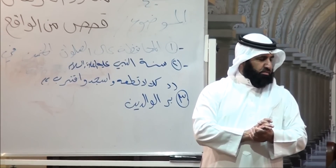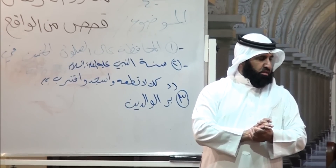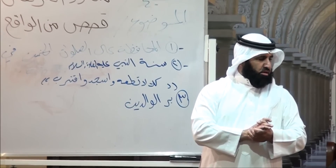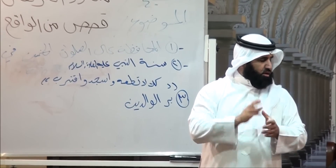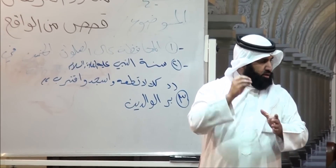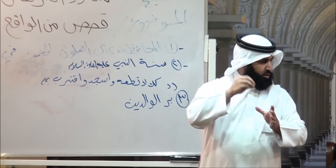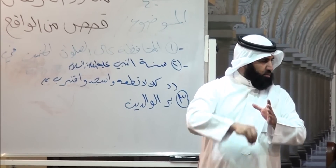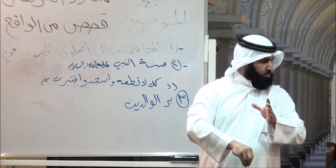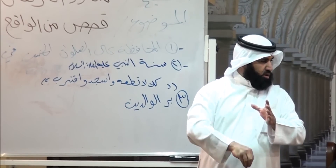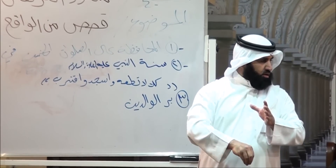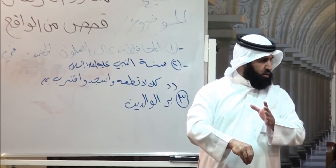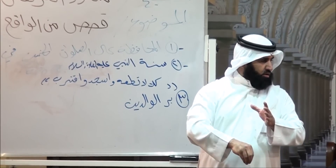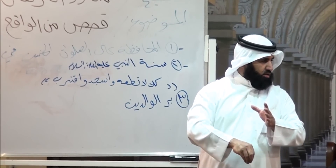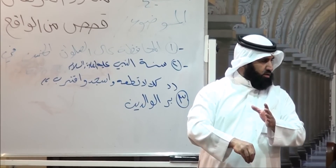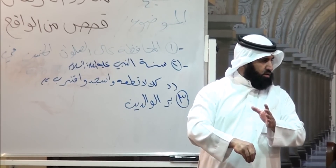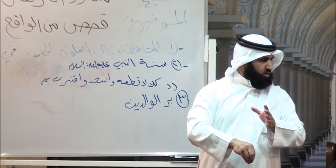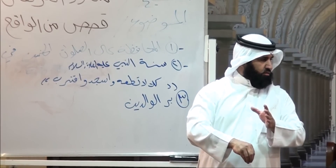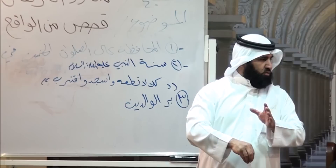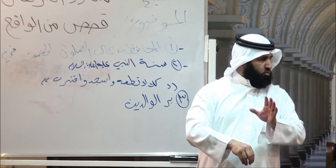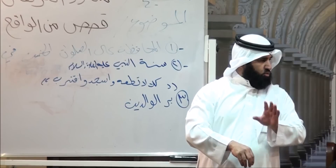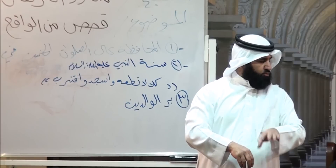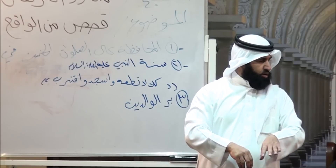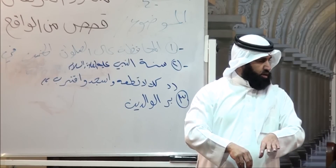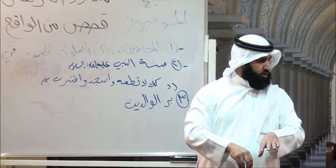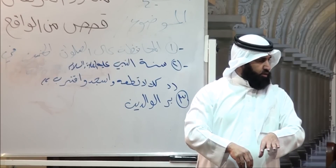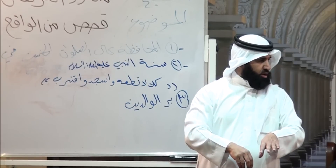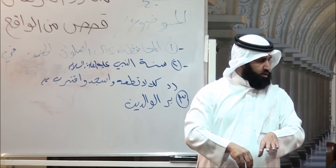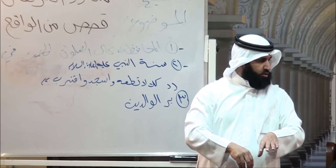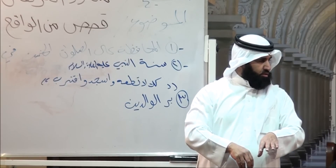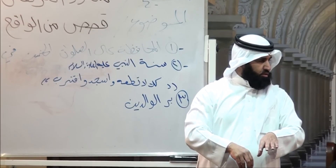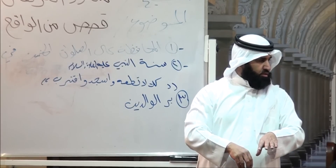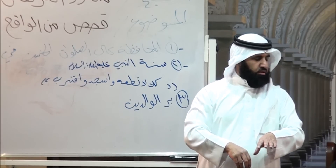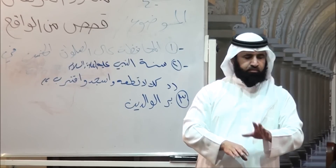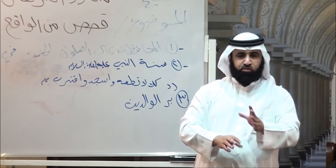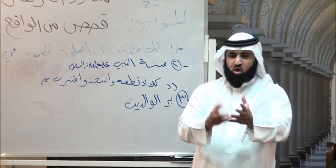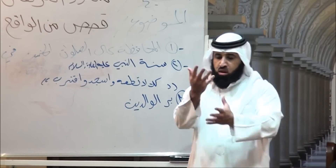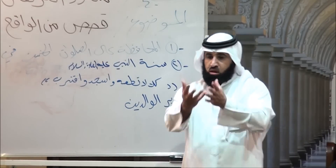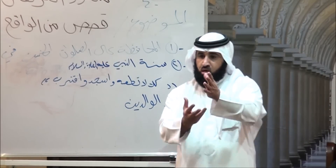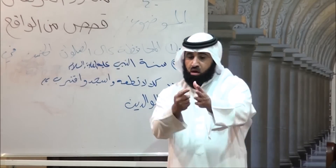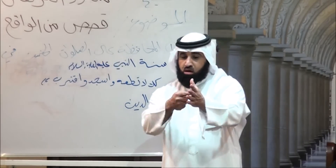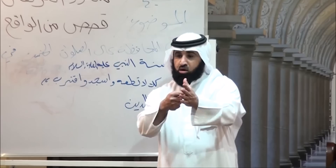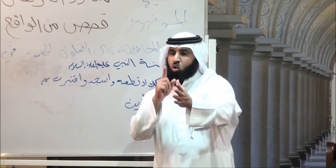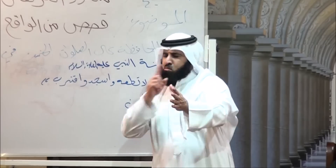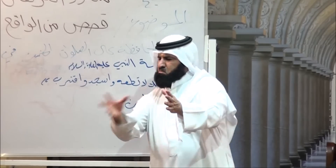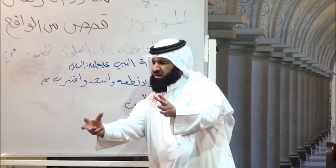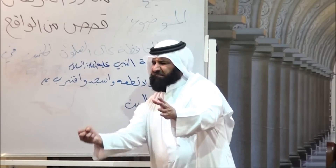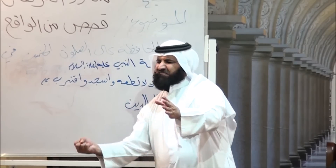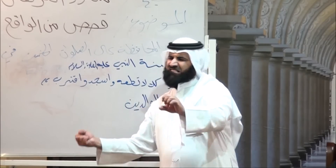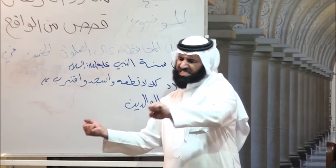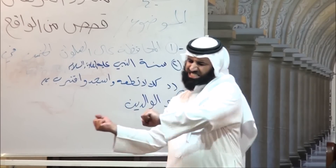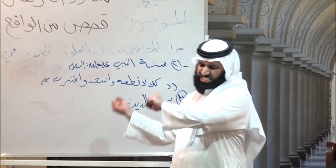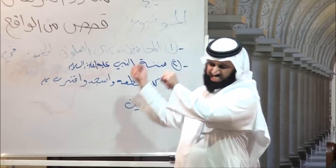الغرف. رمى أمي في التنور وهي دخلت في التنور.